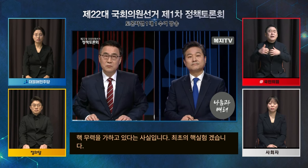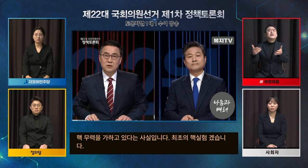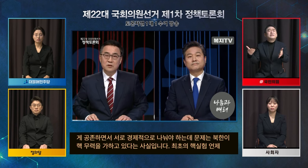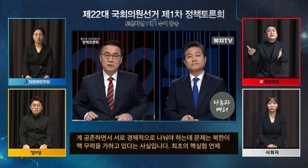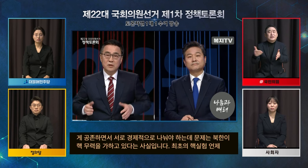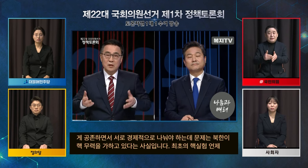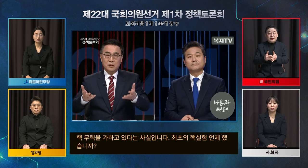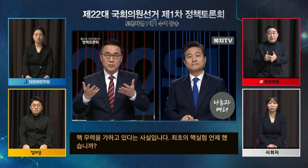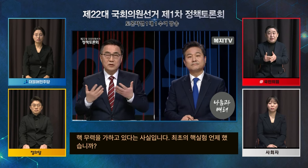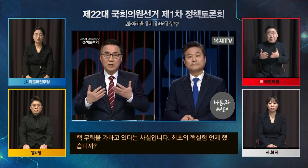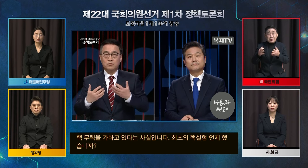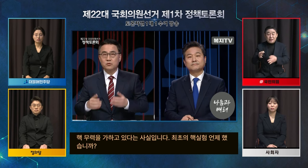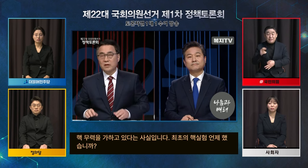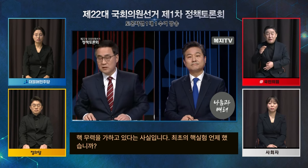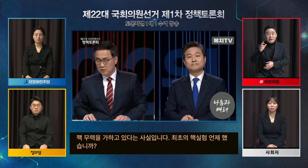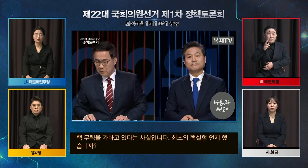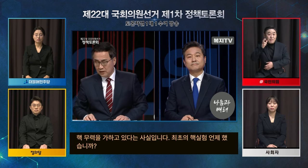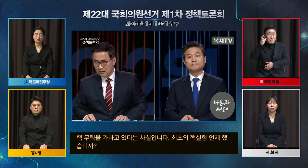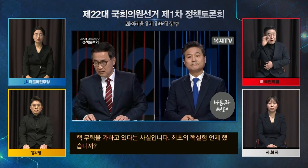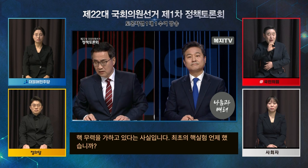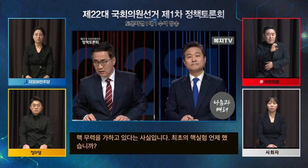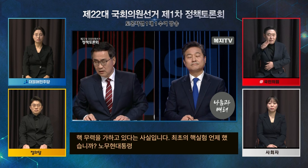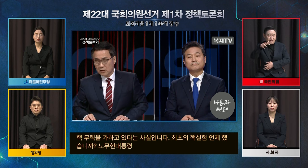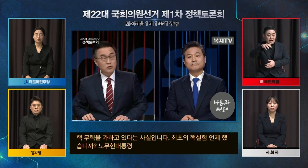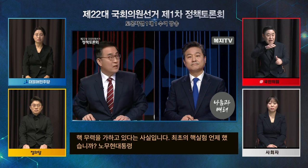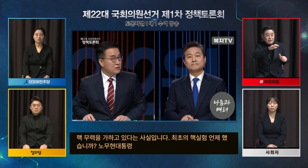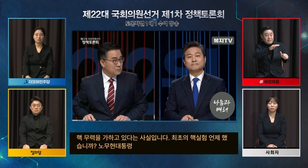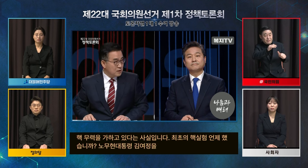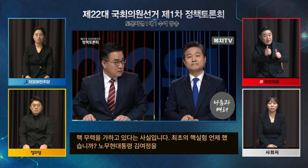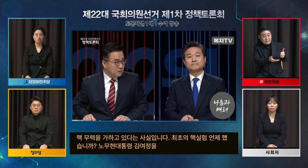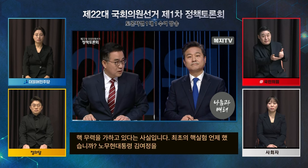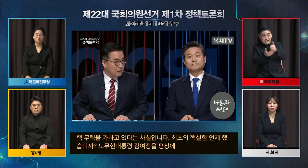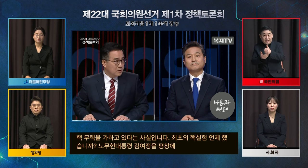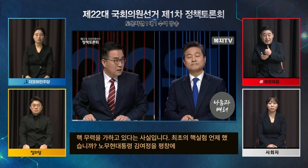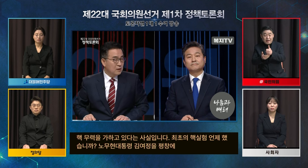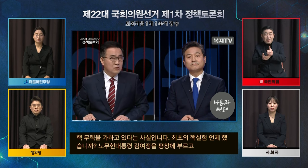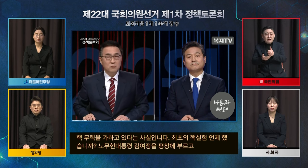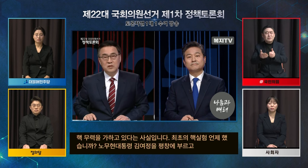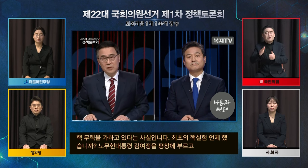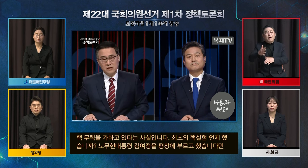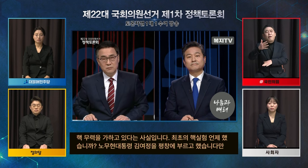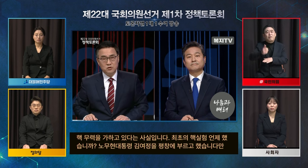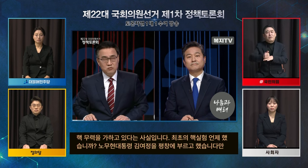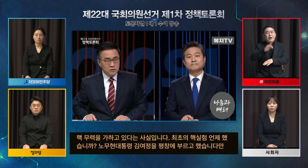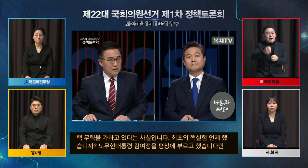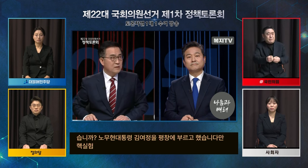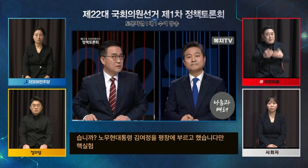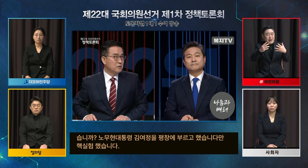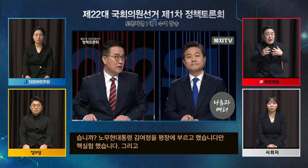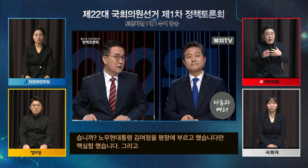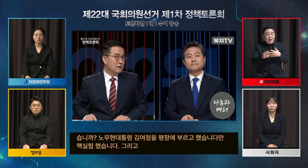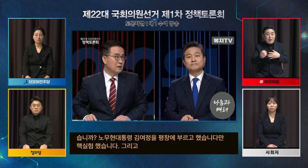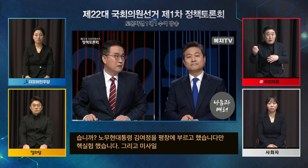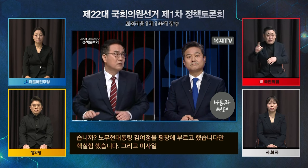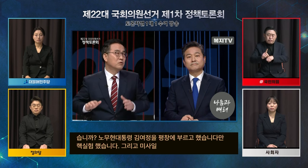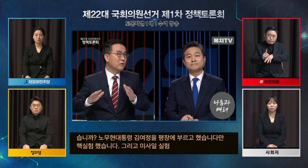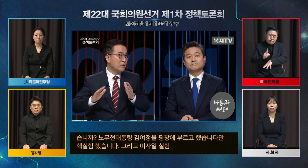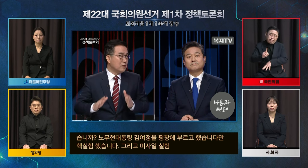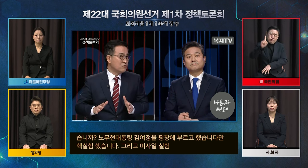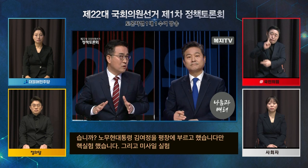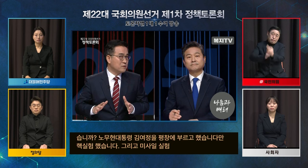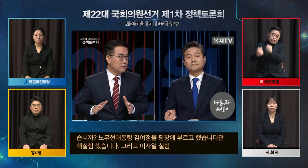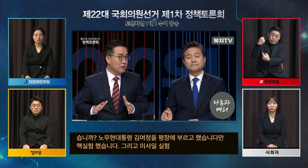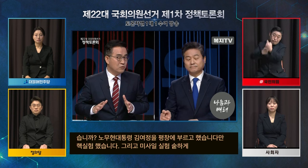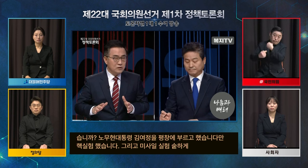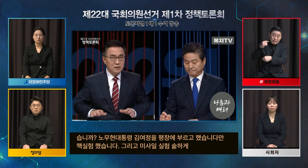끝났다. 김여정을 평창에 부르고 했습니다만 핵실험했습니다. 그리고 미사일 실험 숱하게 했습니다. 그걸 우리가